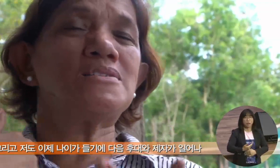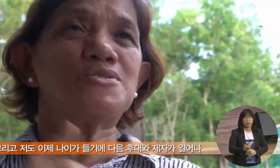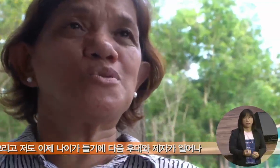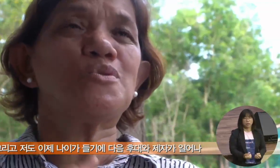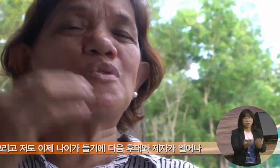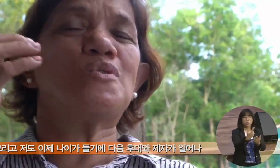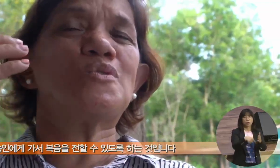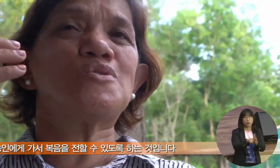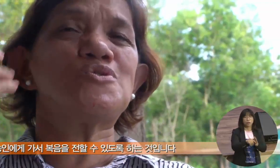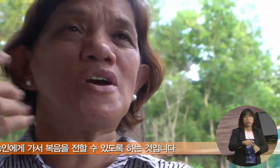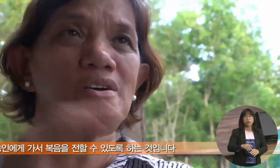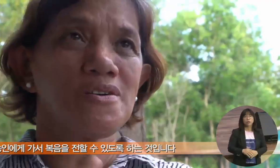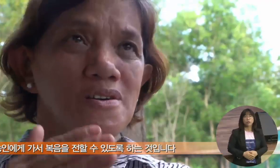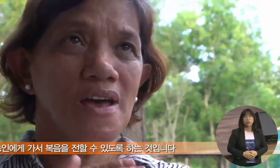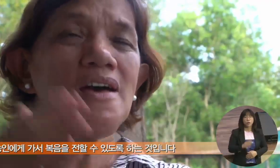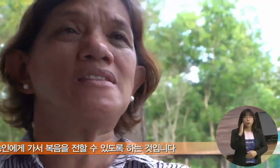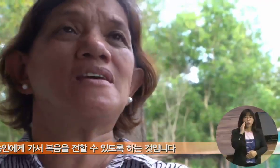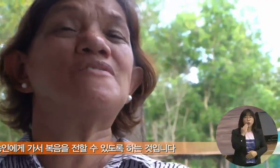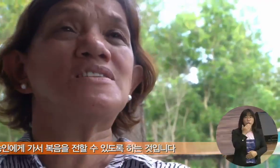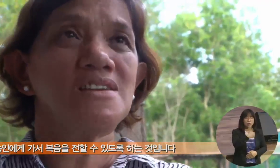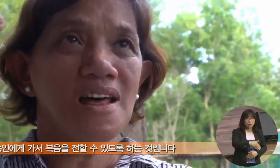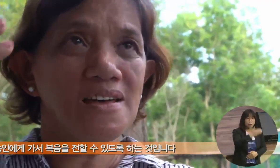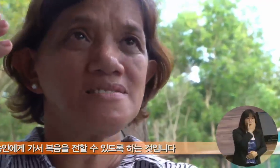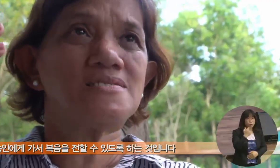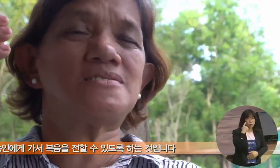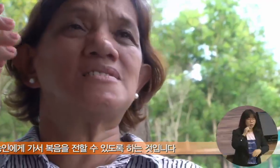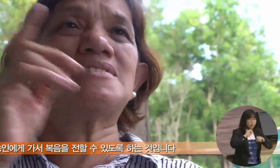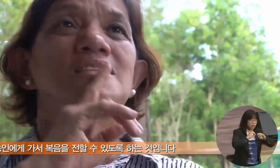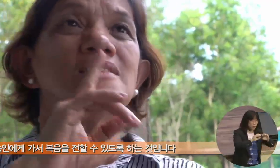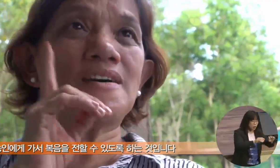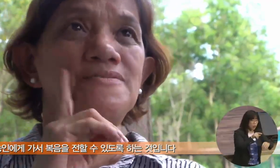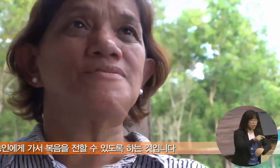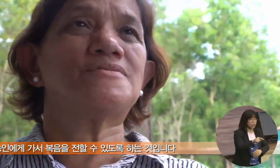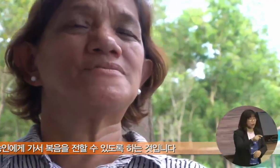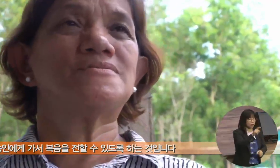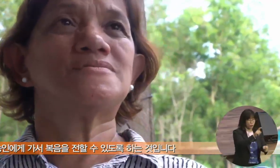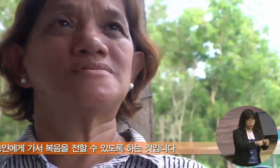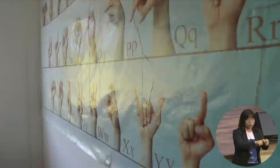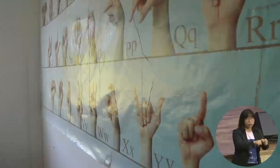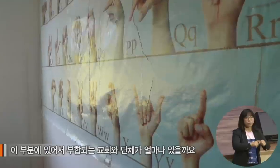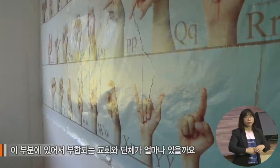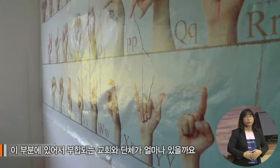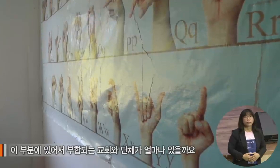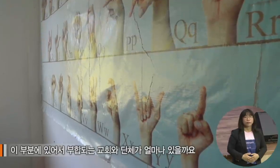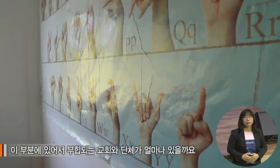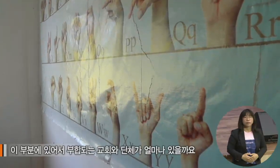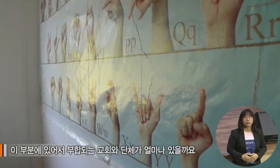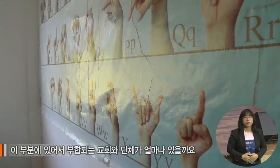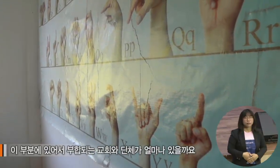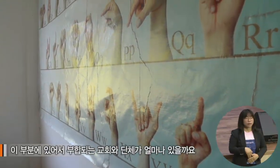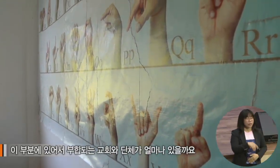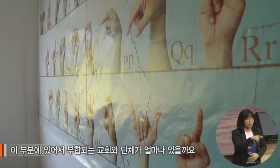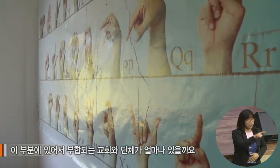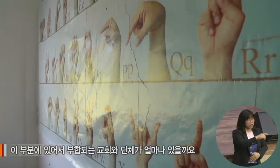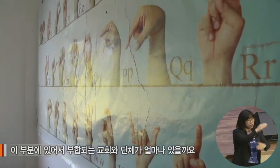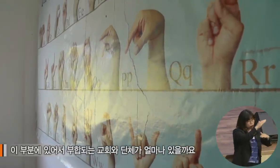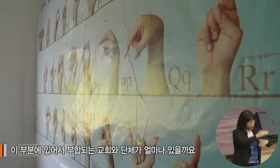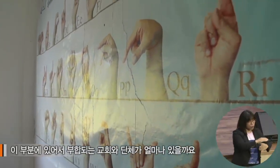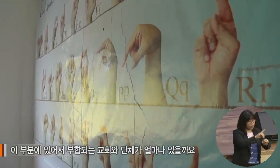help us to share and evangelize the deaf. 이 부분에 있어서 부합되는